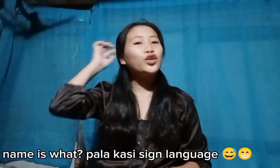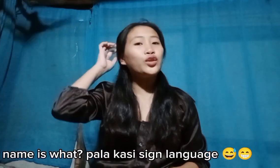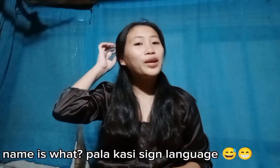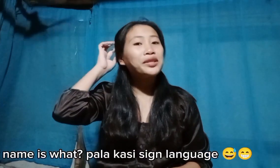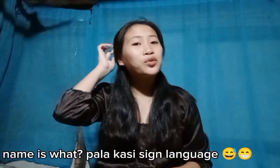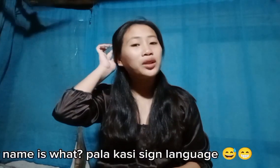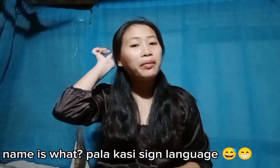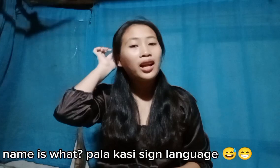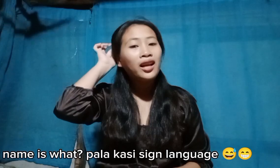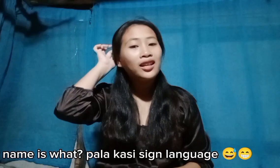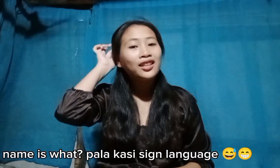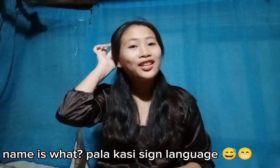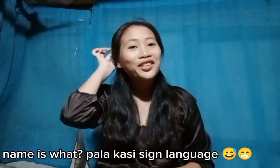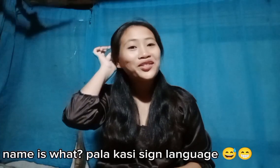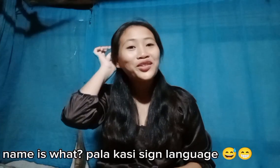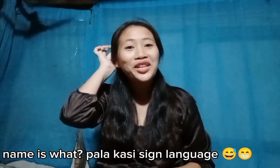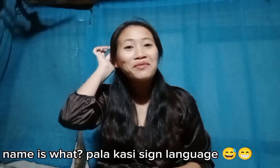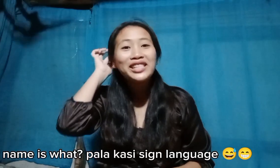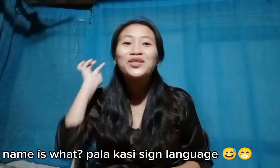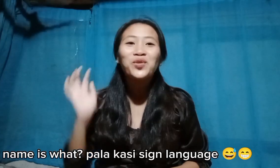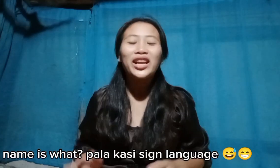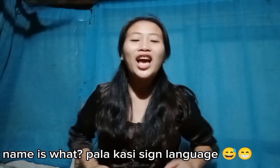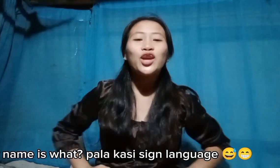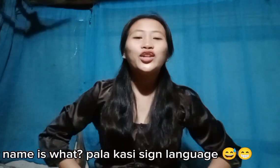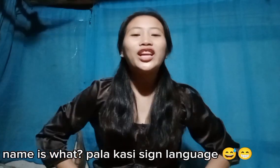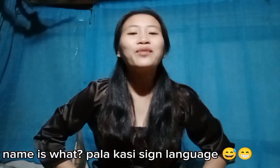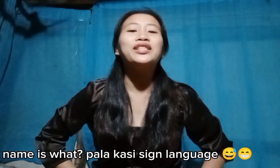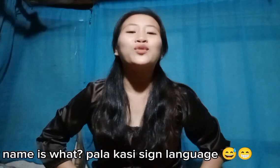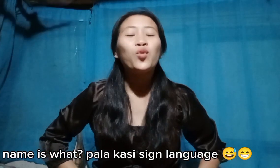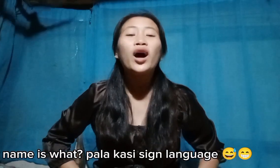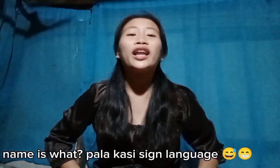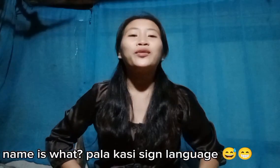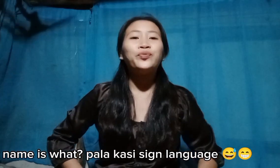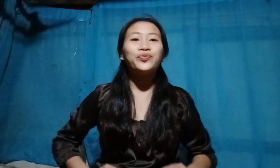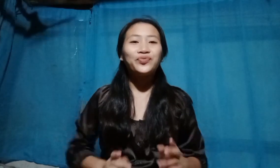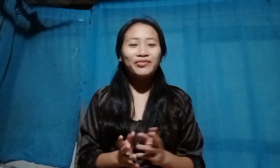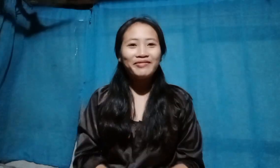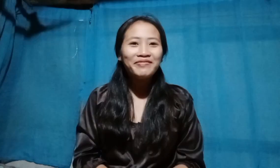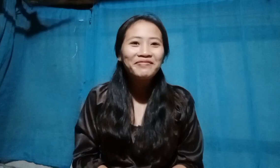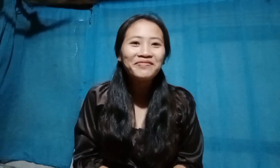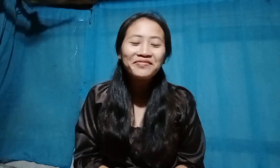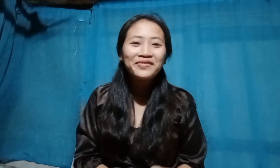Your name is what pala? Your name is what? Your name is what?